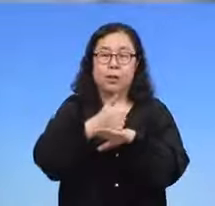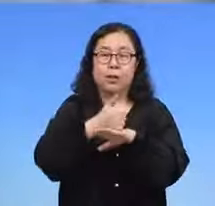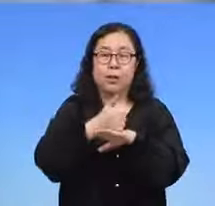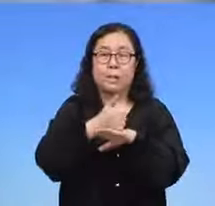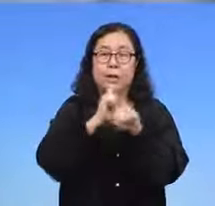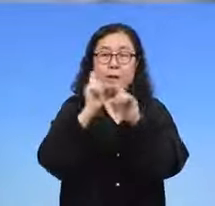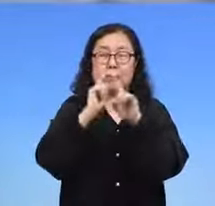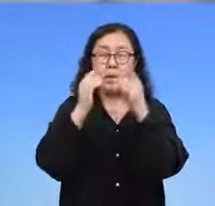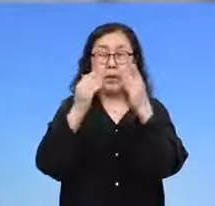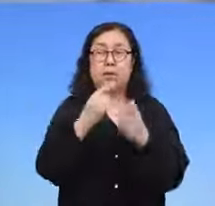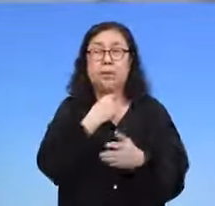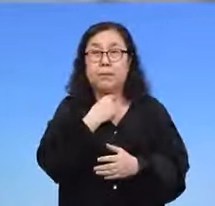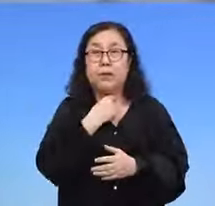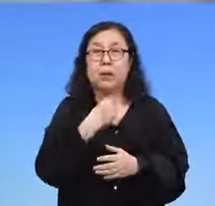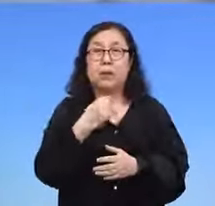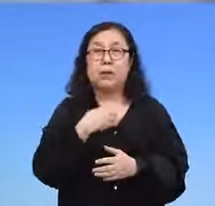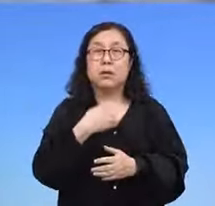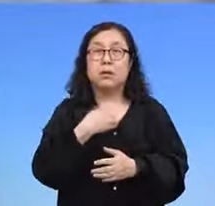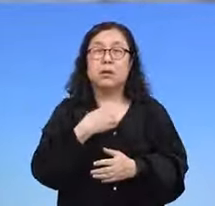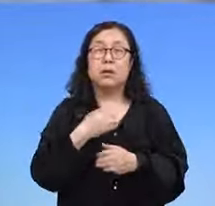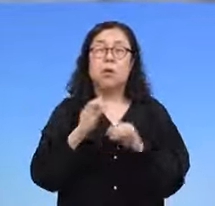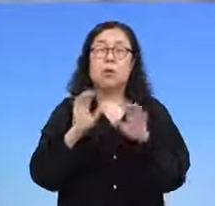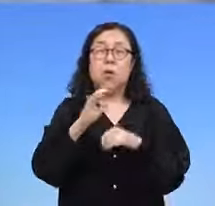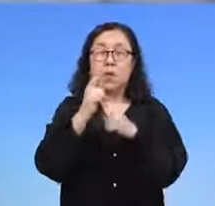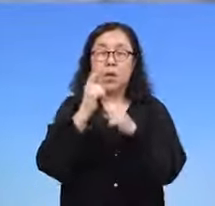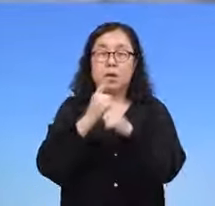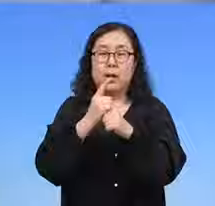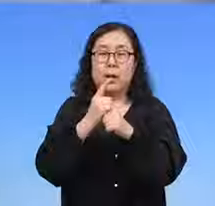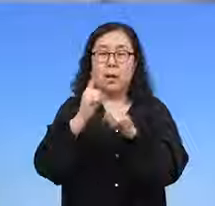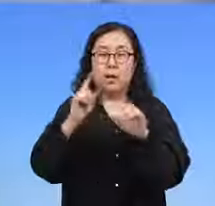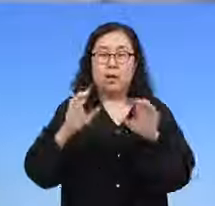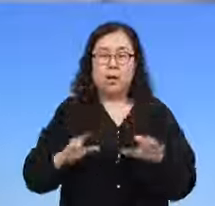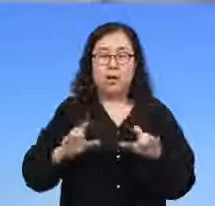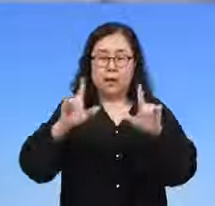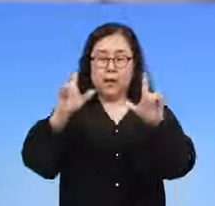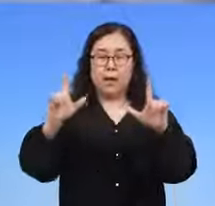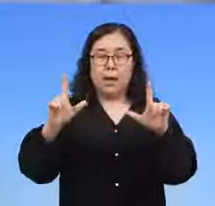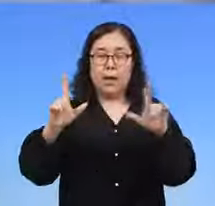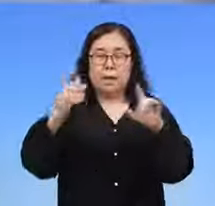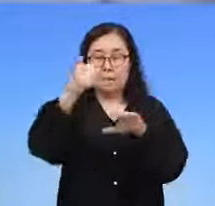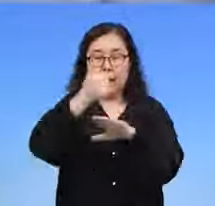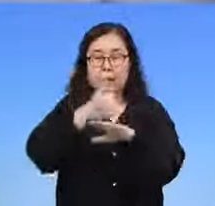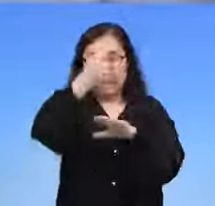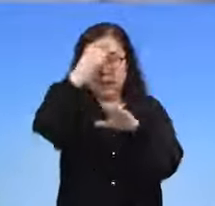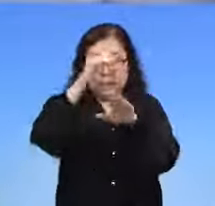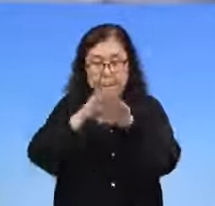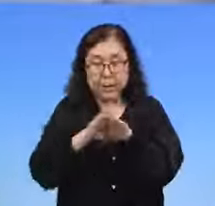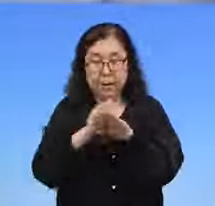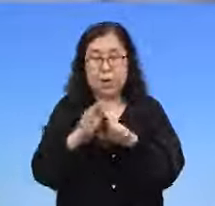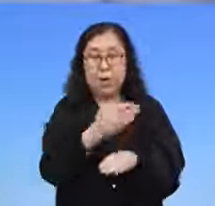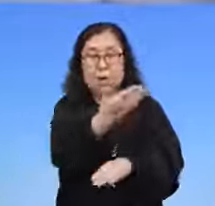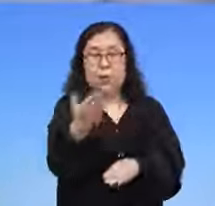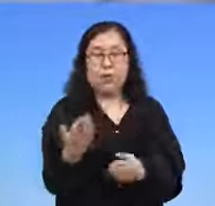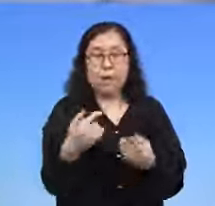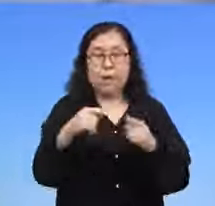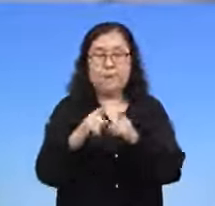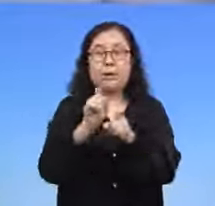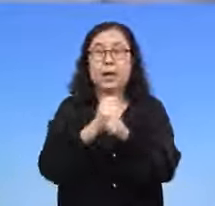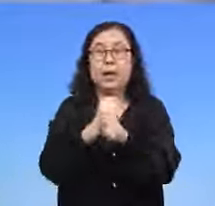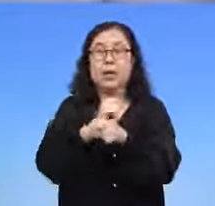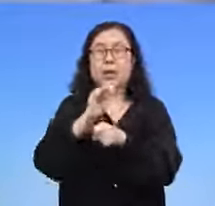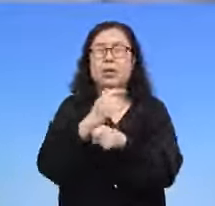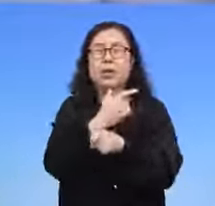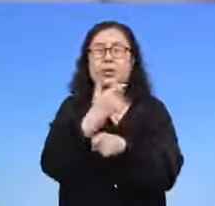결론을 이렇게 맺기 원합니다. 저는 올 한 해의 마지막 예배를 여러분들과 함께 하게 돼서 얼마나